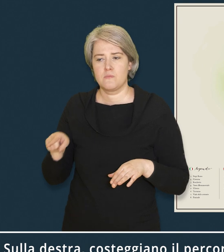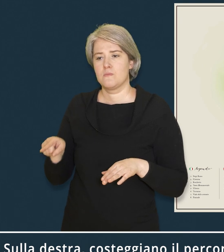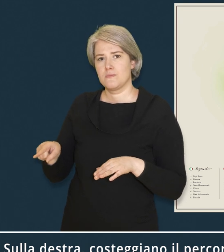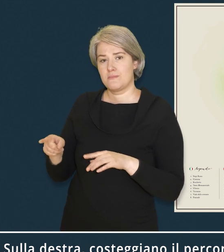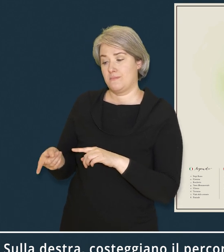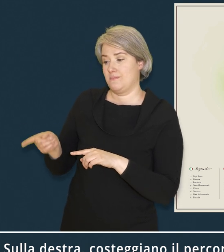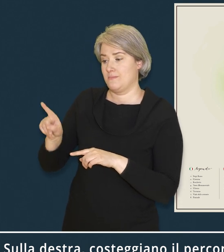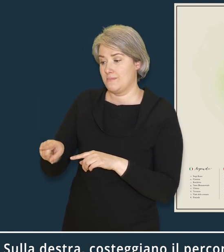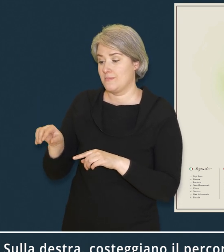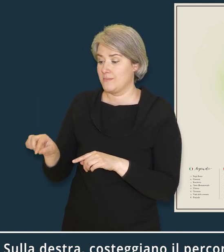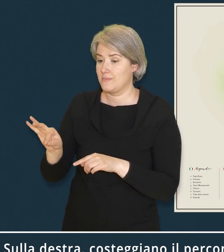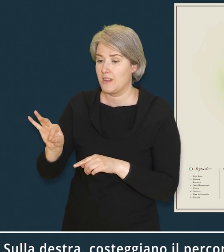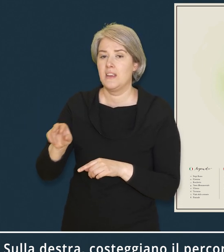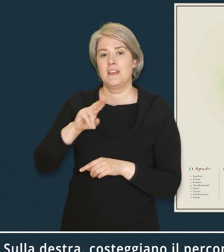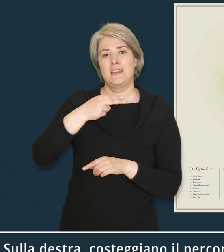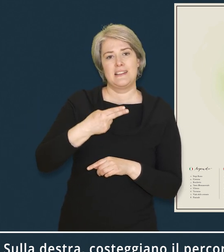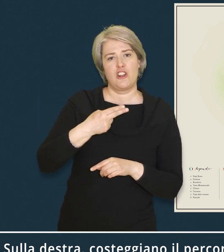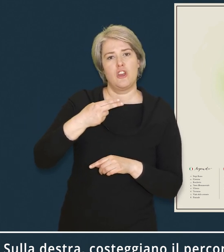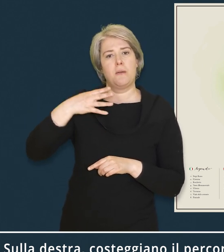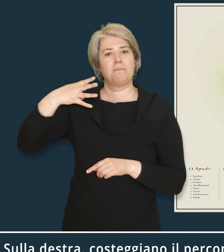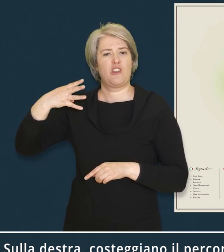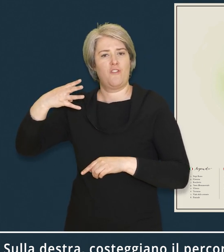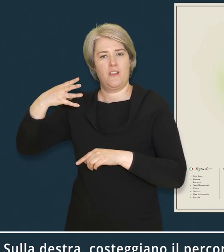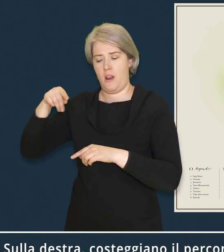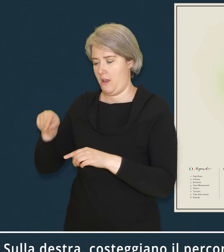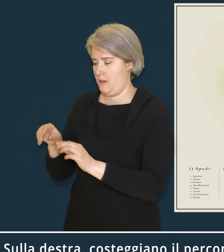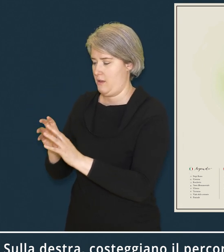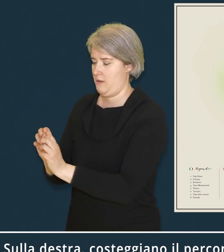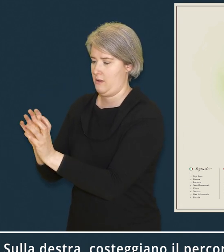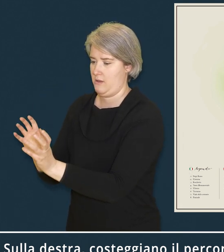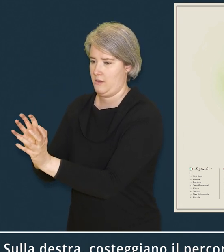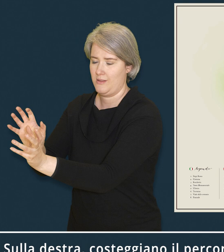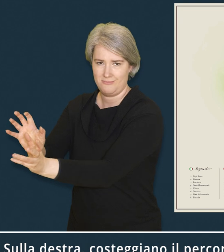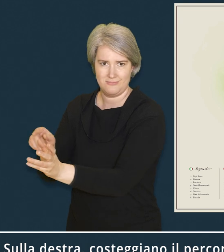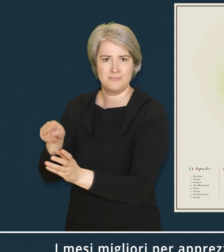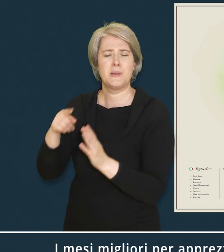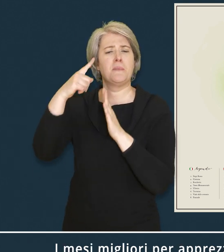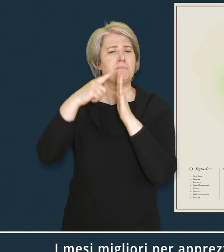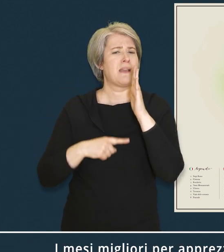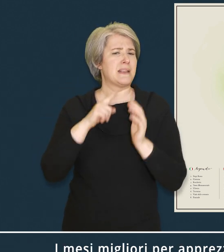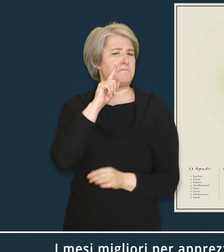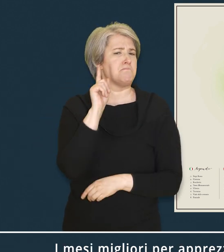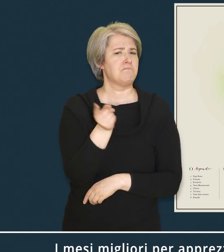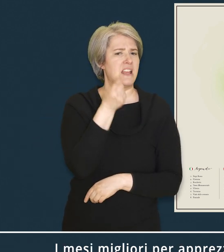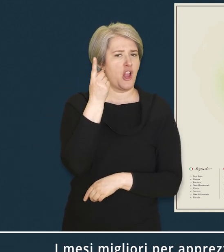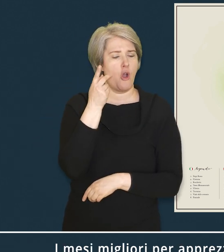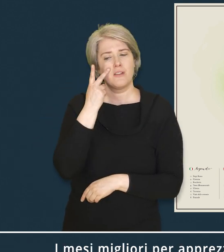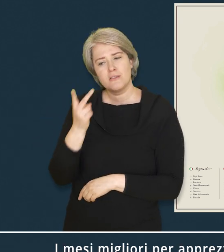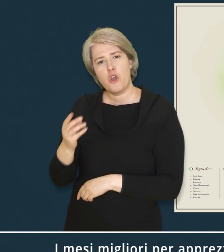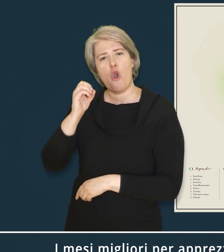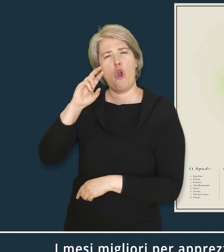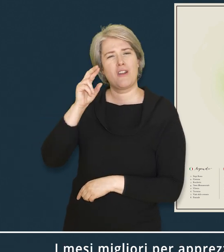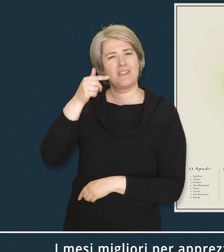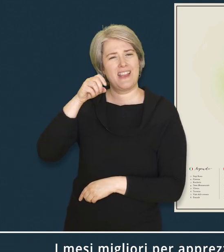E a seguire cespugli di ortensie Hydrangea macrophylla. I mesi migliori per apprezzare